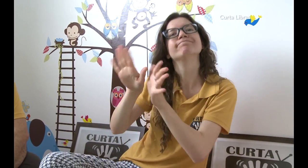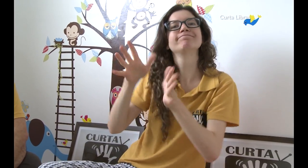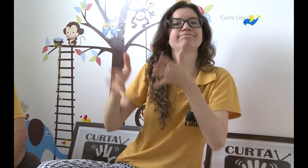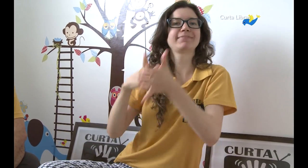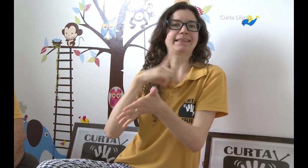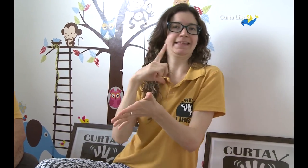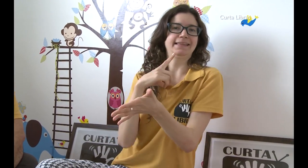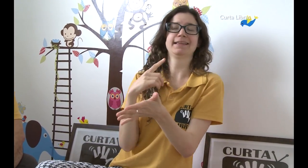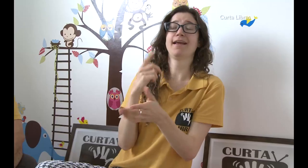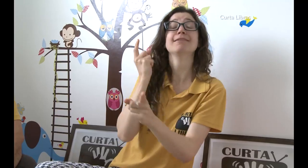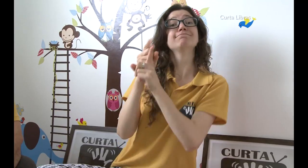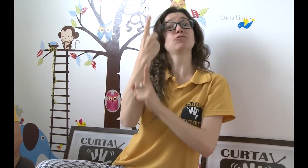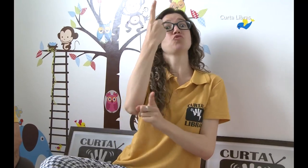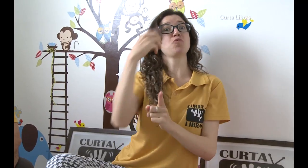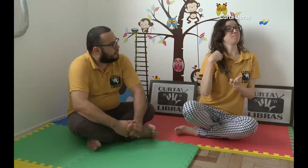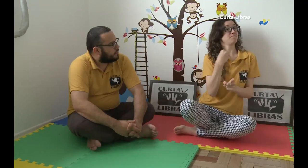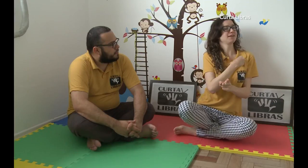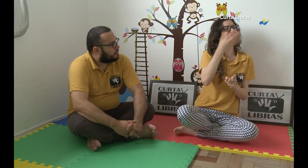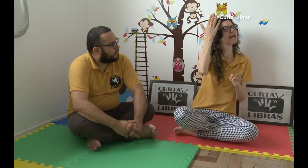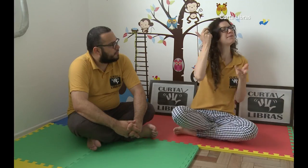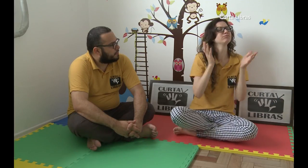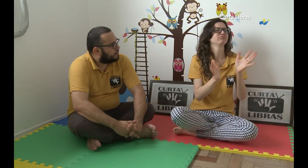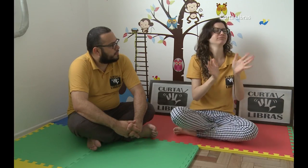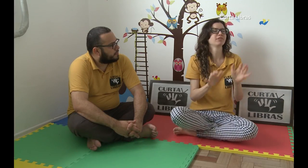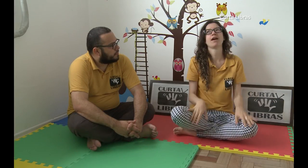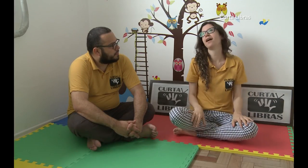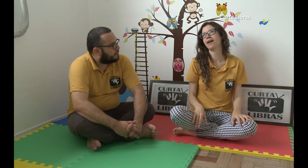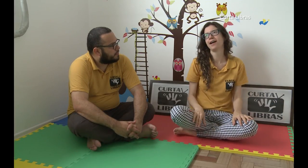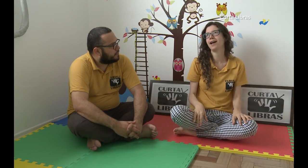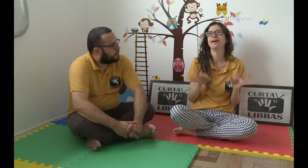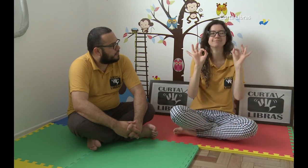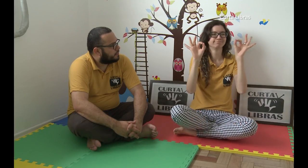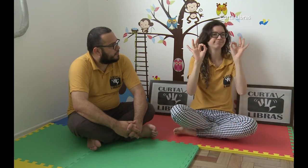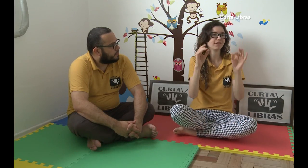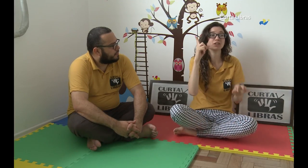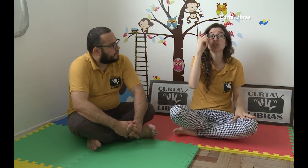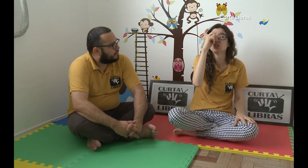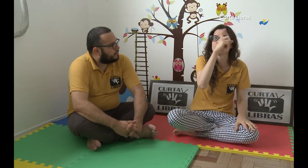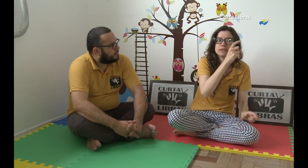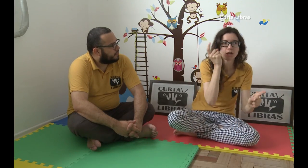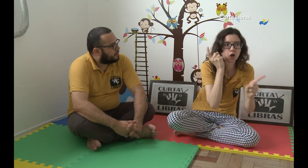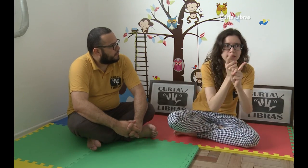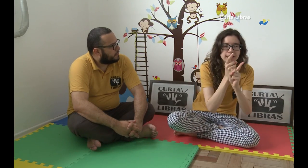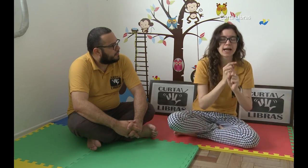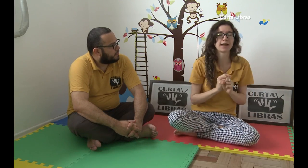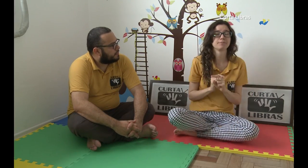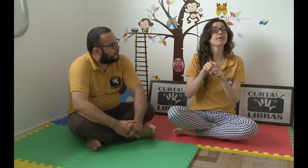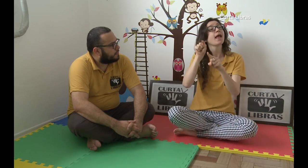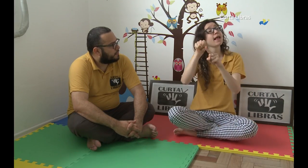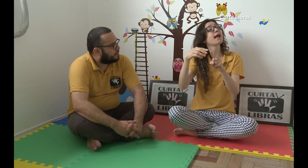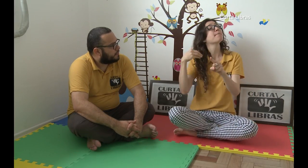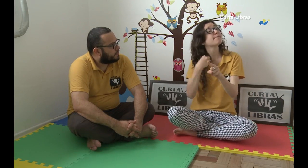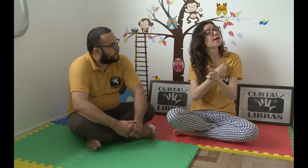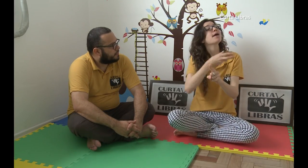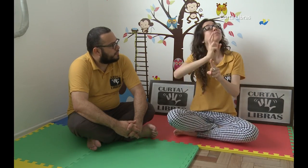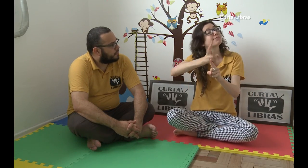Aí eu encontrei um médico Que sabia língua de sinais E isso foi ótimo Porque é difícil de encontrar E esse mesmo médico